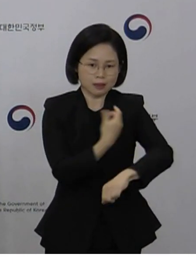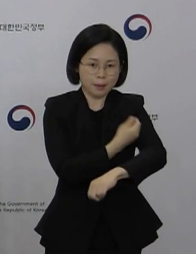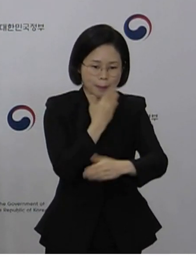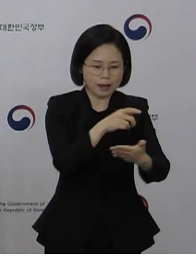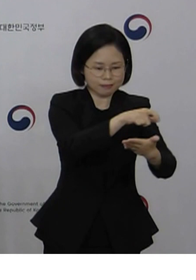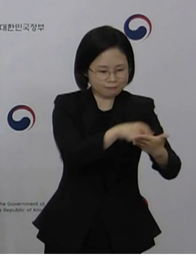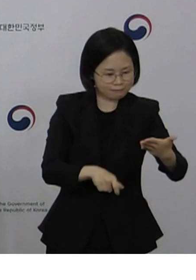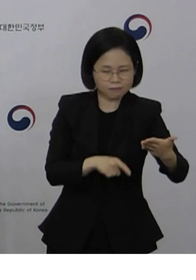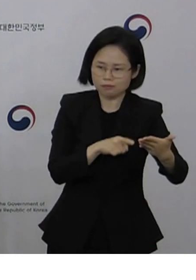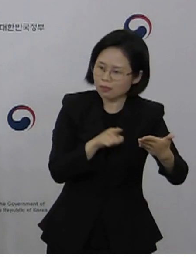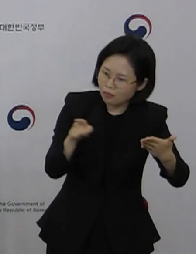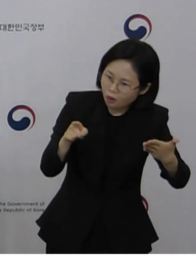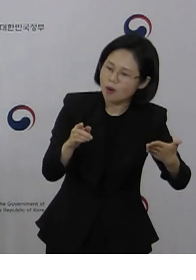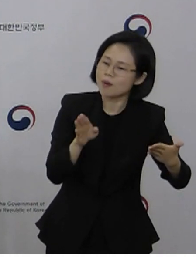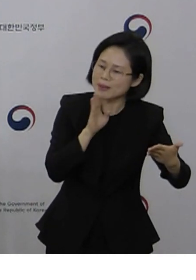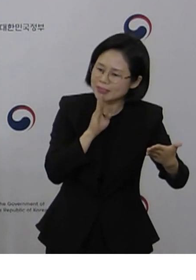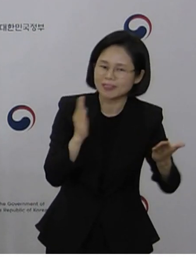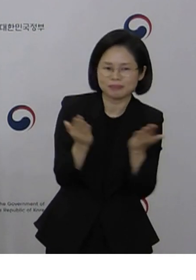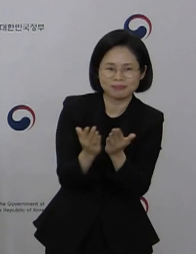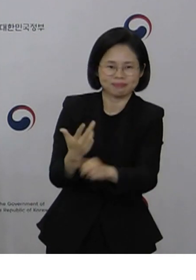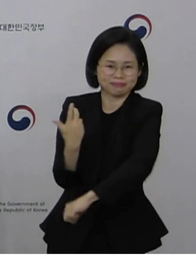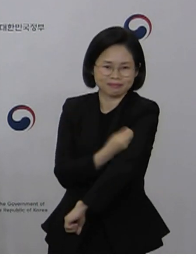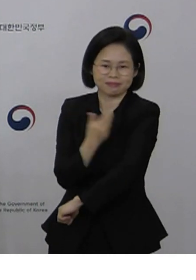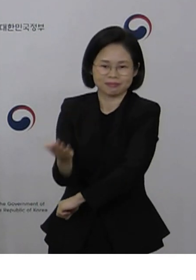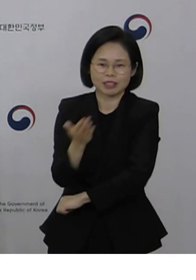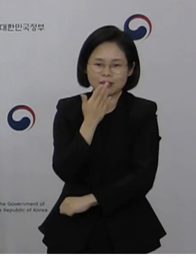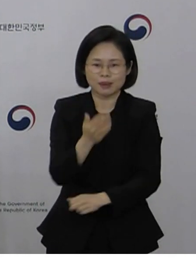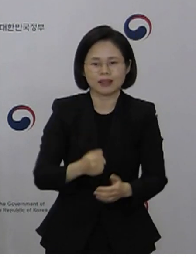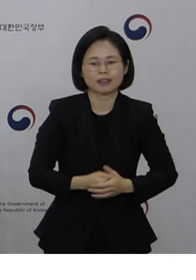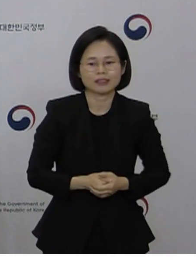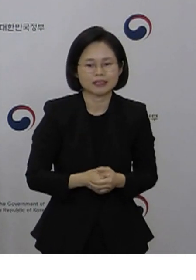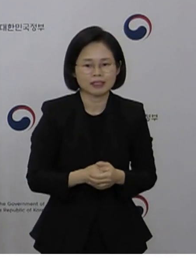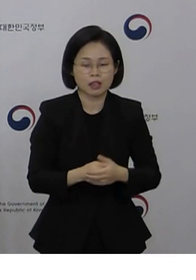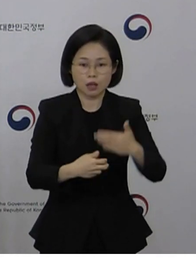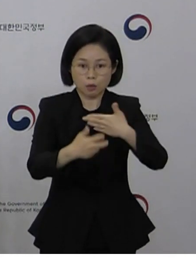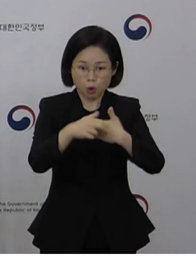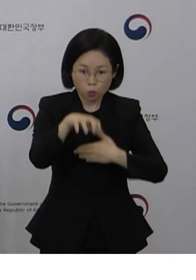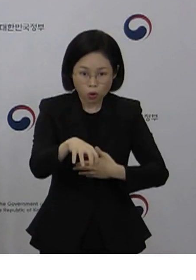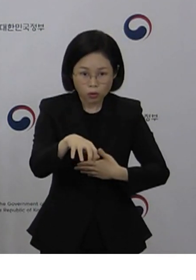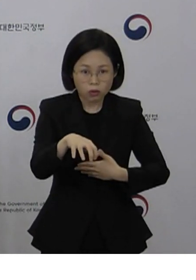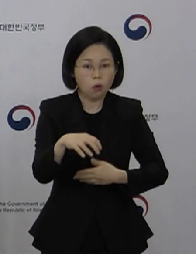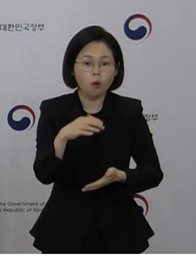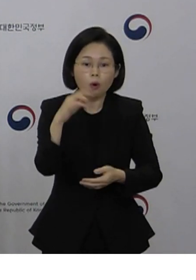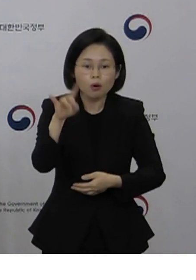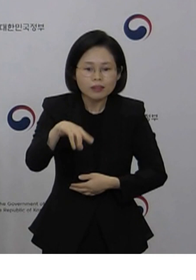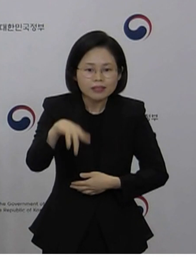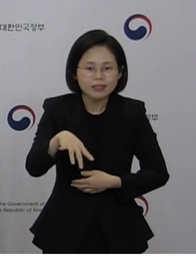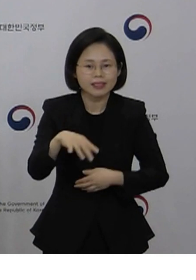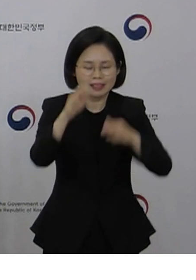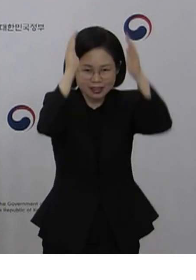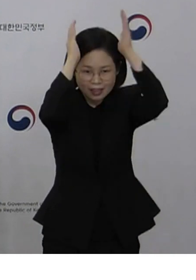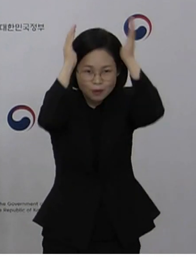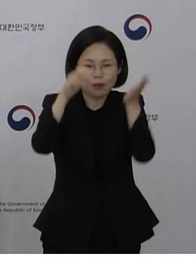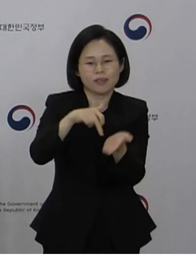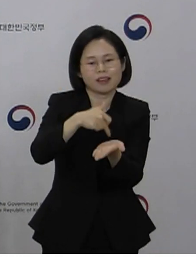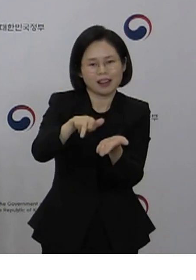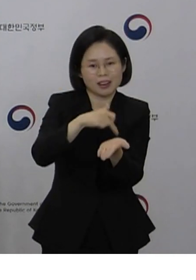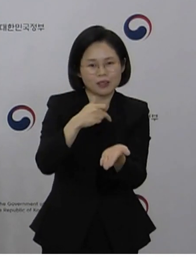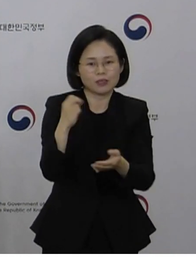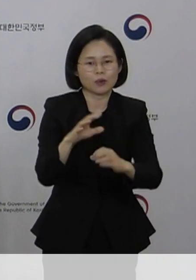접종 가능한 의료기관은 네이버, 카카오 등 민간 서비스, 또는 코로나19 예방접종 누리집을